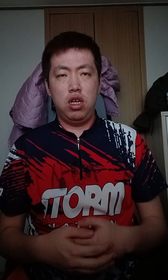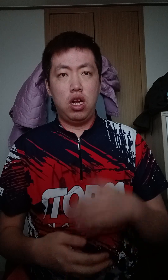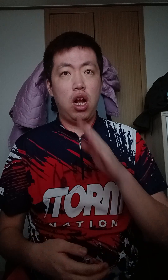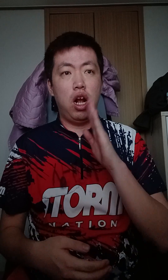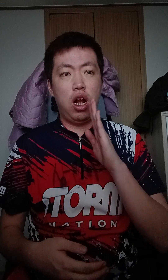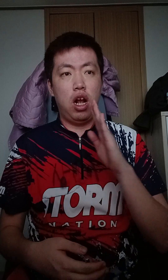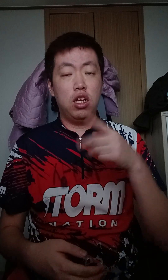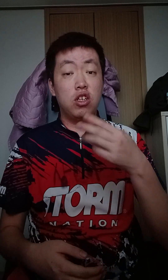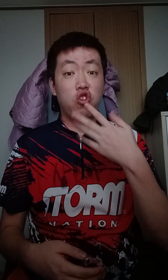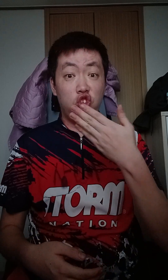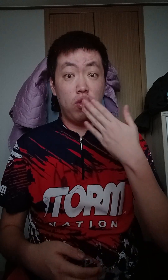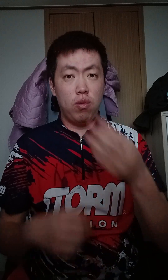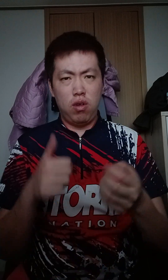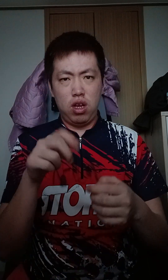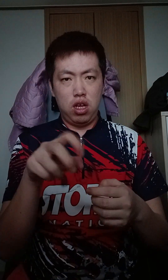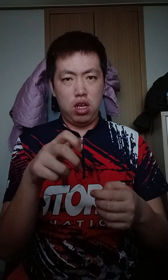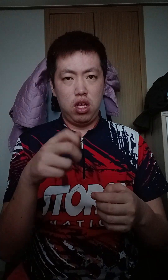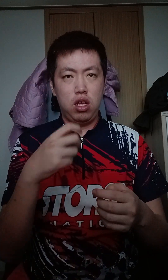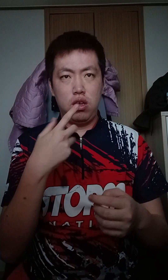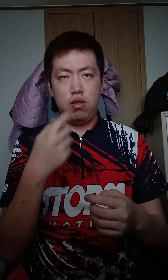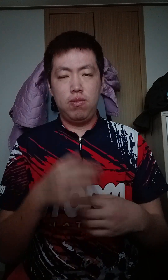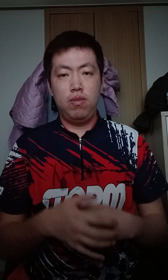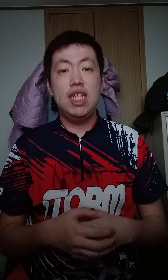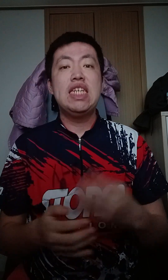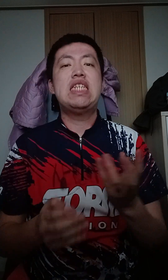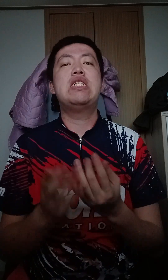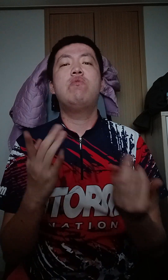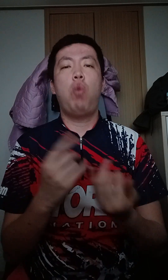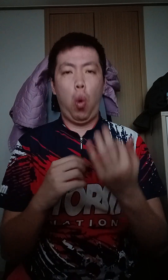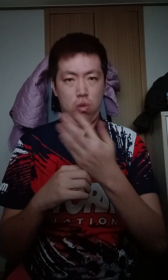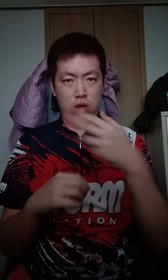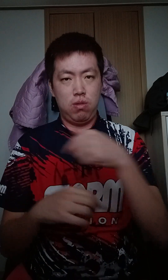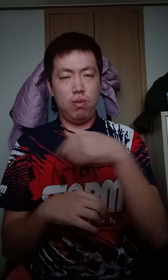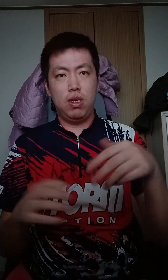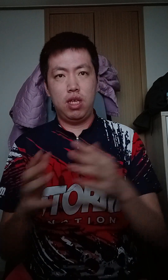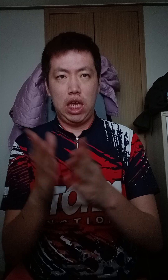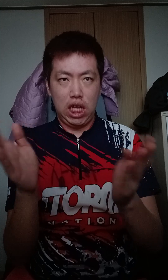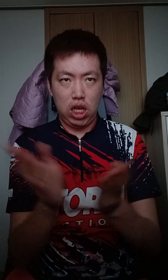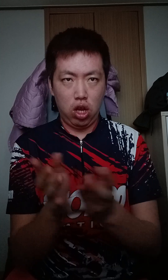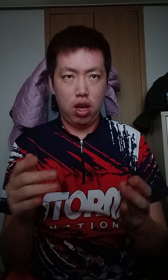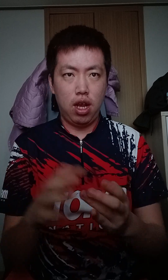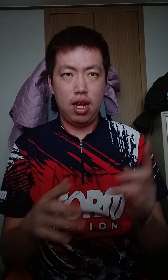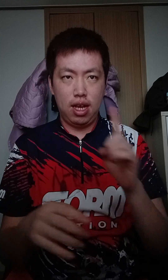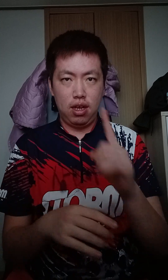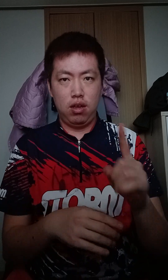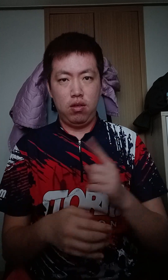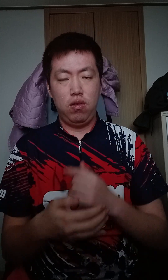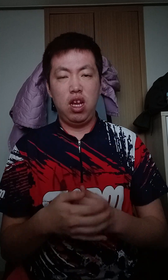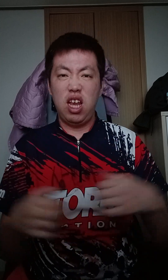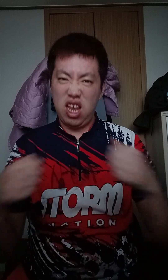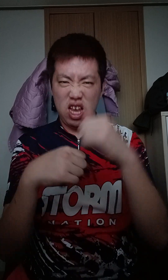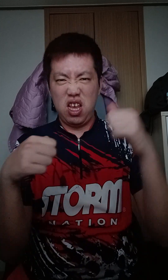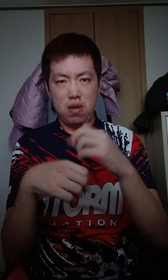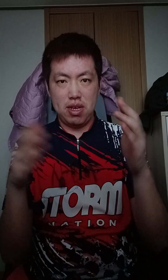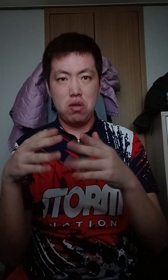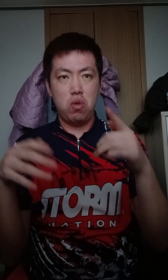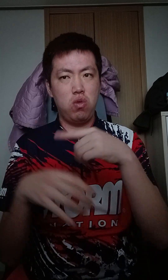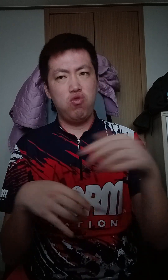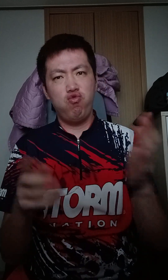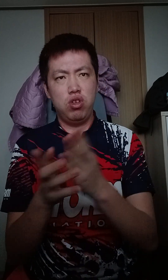귤 먹을래? 그룹홈은 보건복지부 소관 아동복지시설의 하나로 학대나 빈곤, 유기 등 갖가지